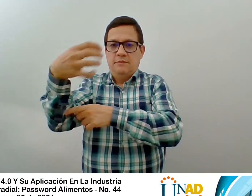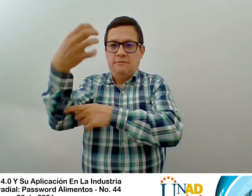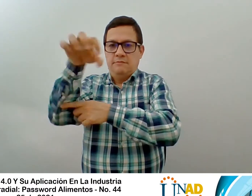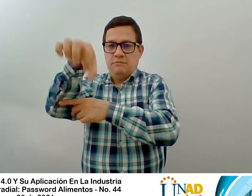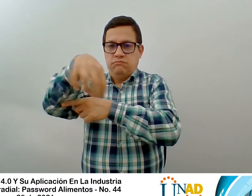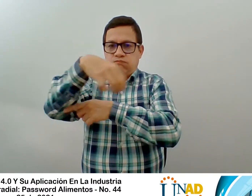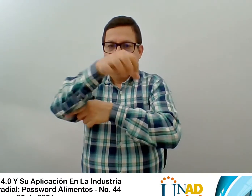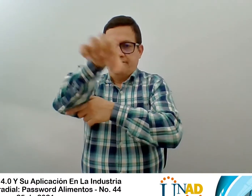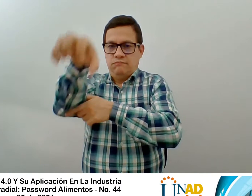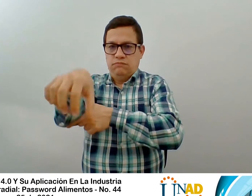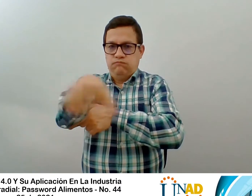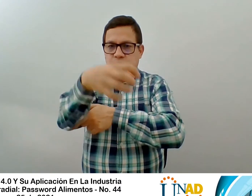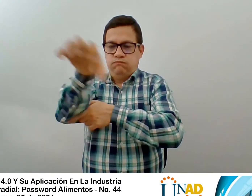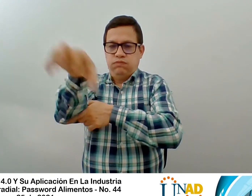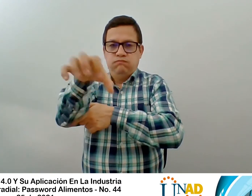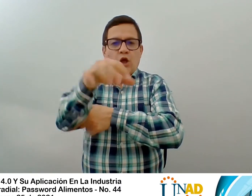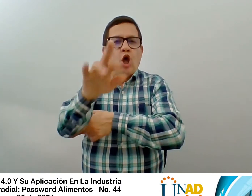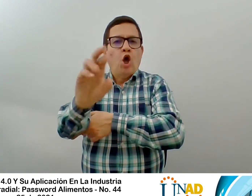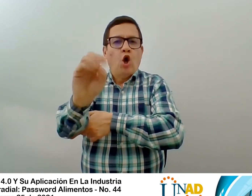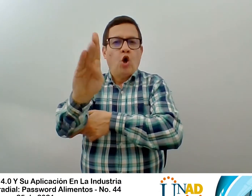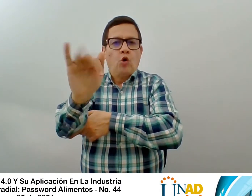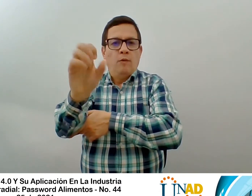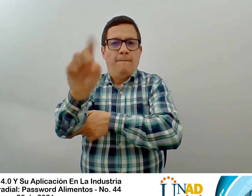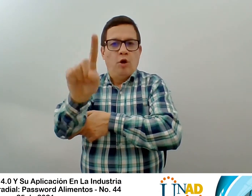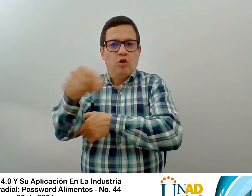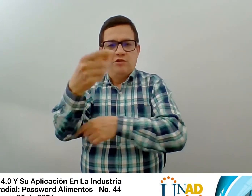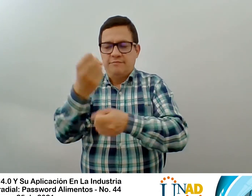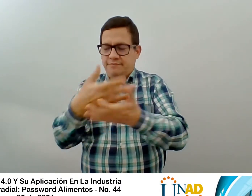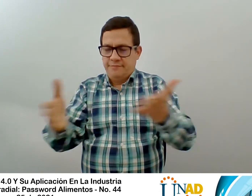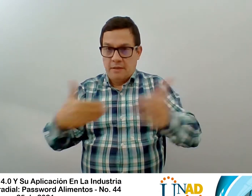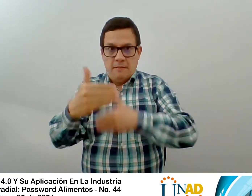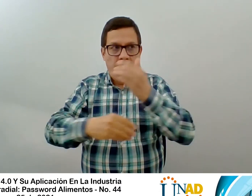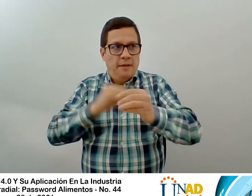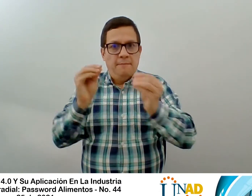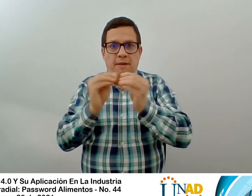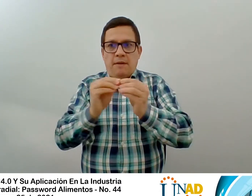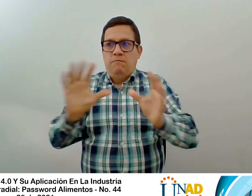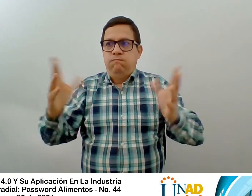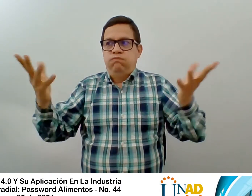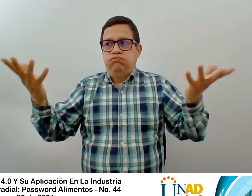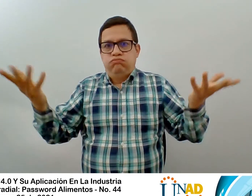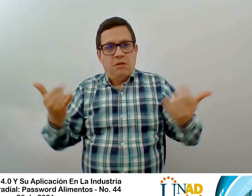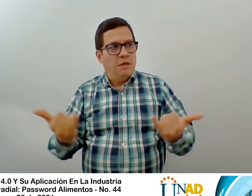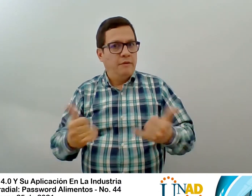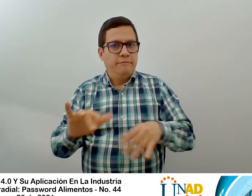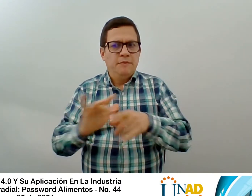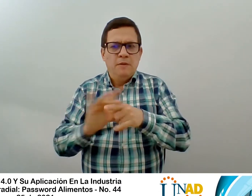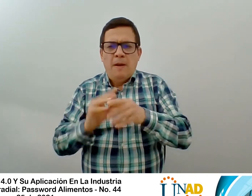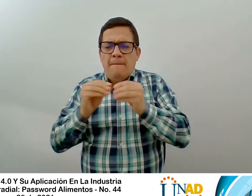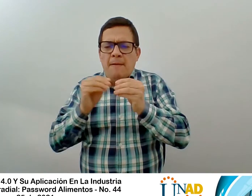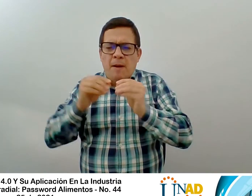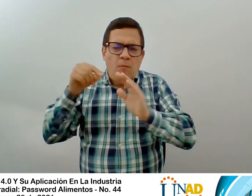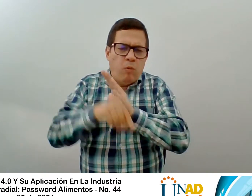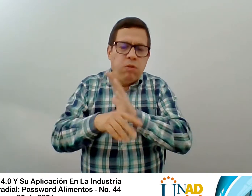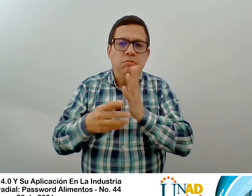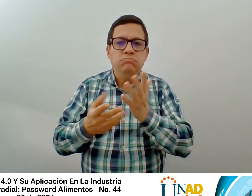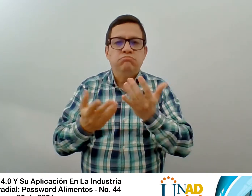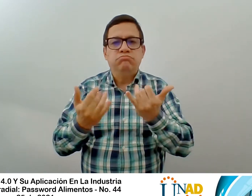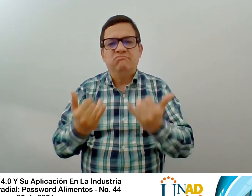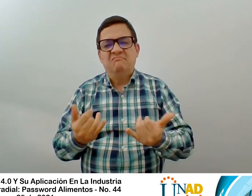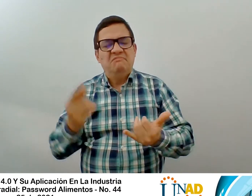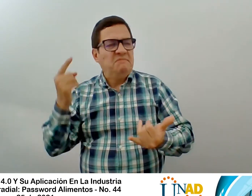esas tecnologías de la información, solo que les vamos a dar un uso diferente y una aplicación mucho más útil. La aplicación que